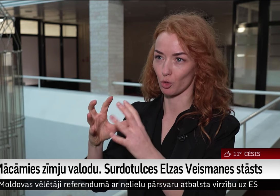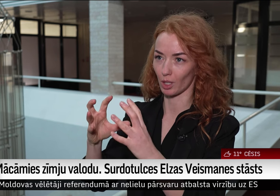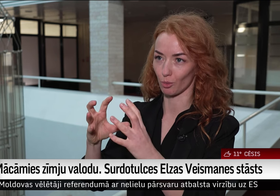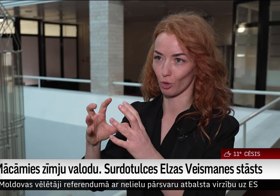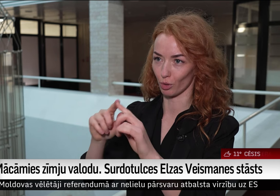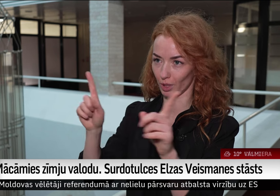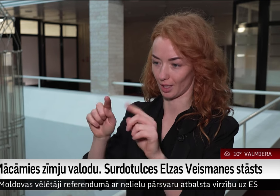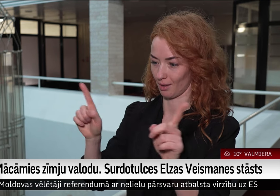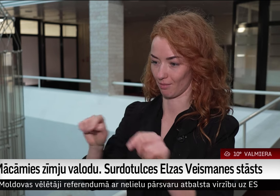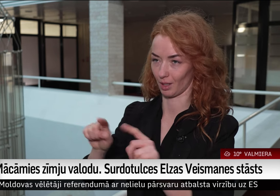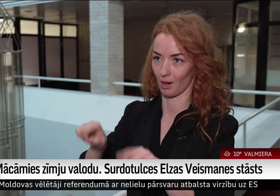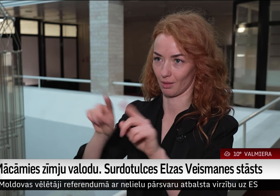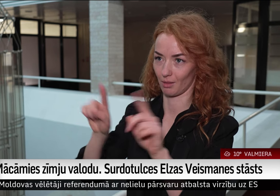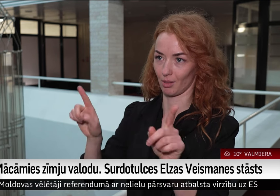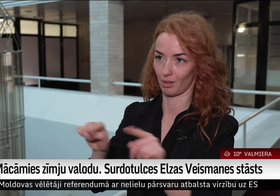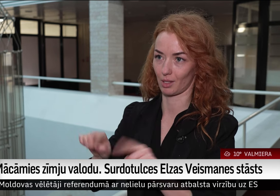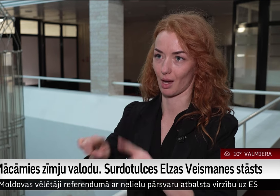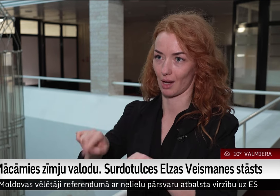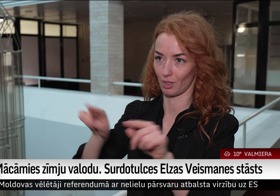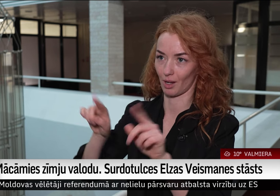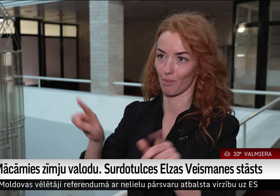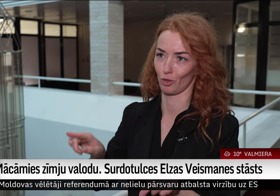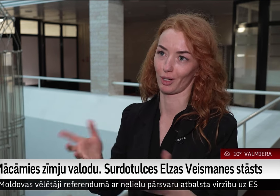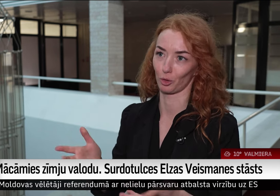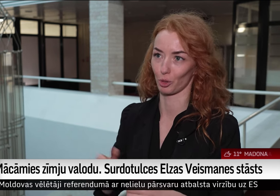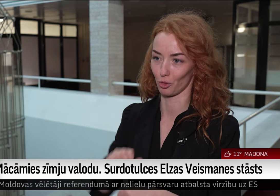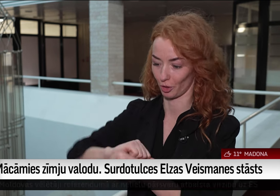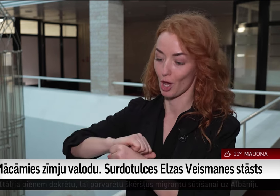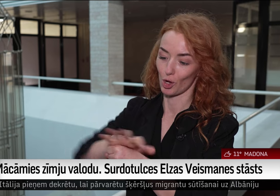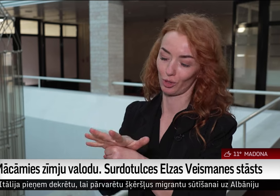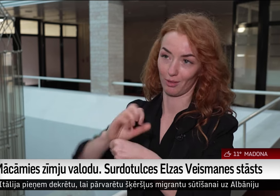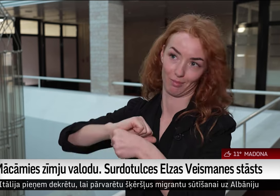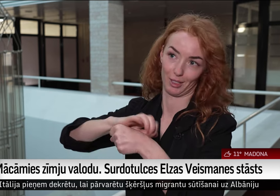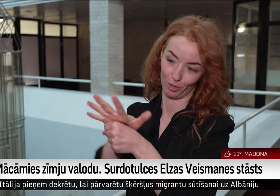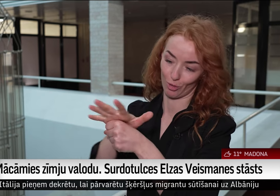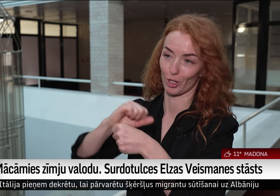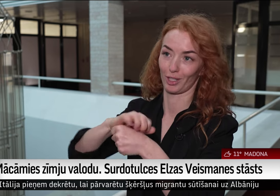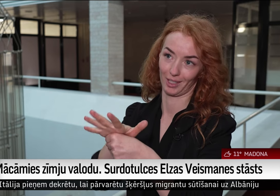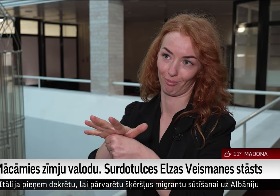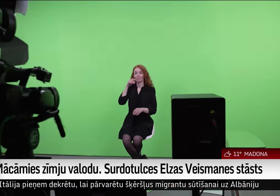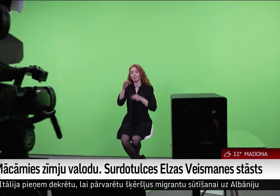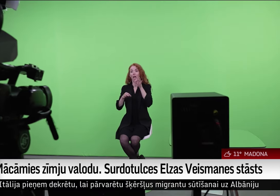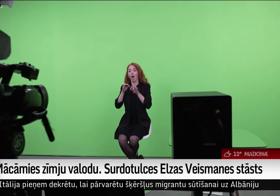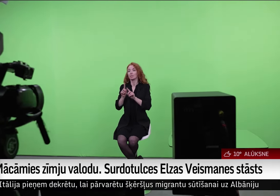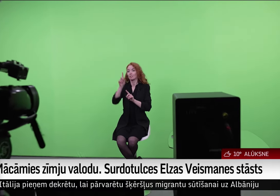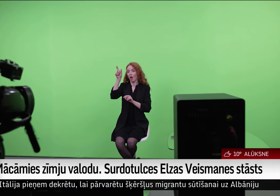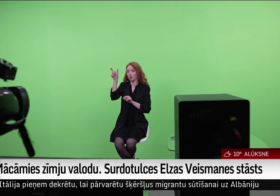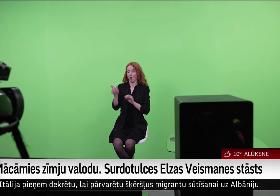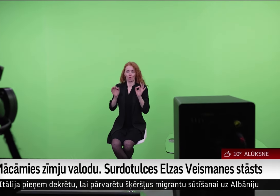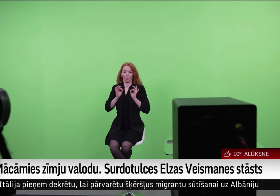bija tāds bumbuls ar tādām tā kā skariem, sariem, nezinu, kā to pareizi nosaukt. Nu, tad mēs esam izdomājuši, ka tas ir koronavīrus.